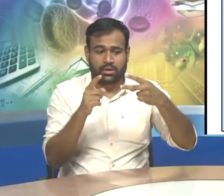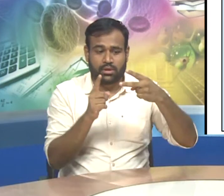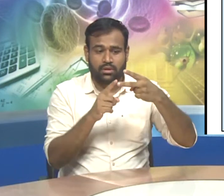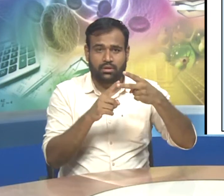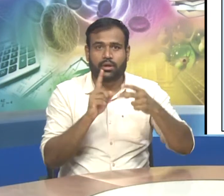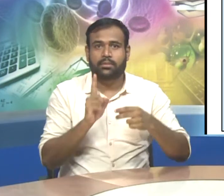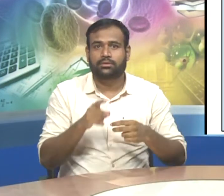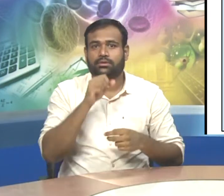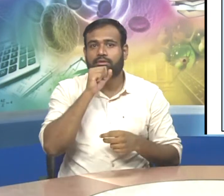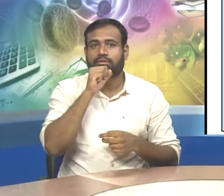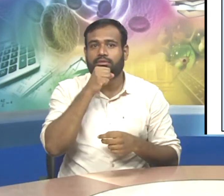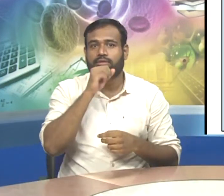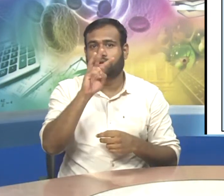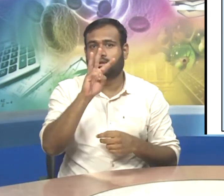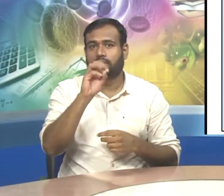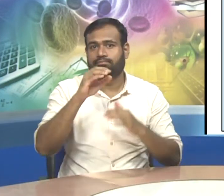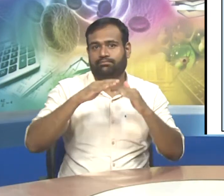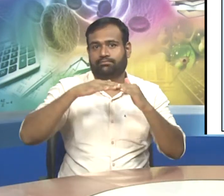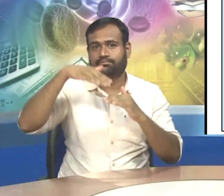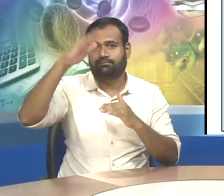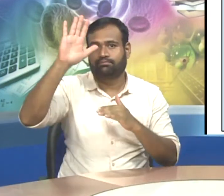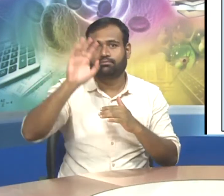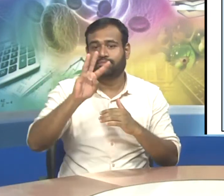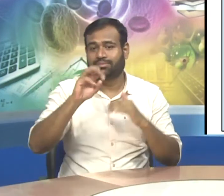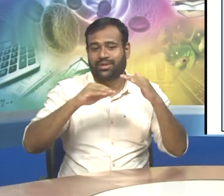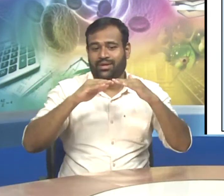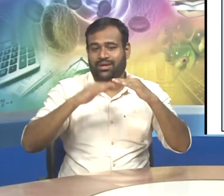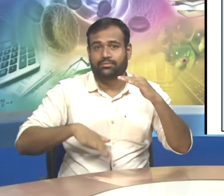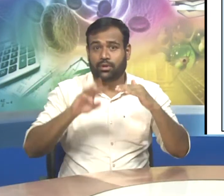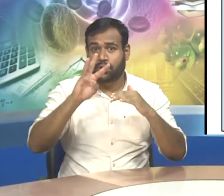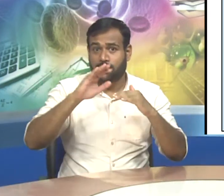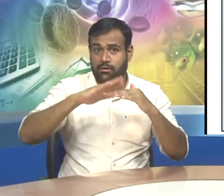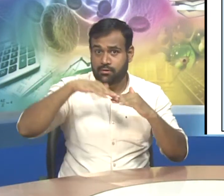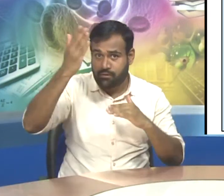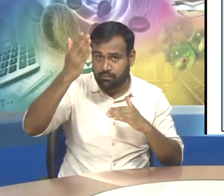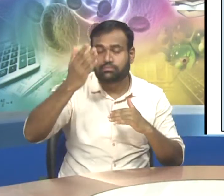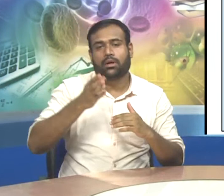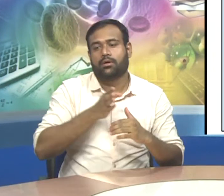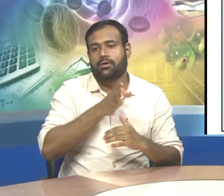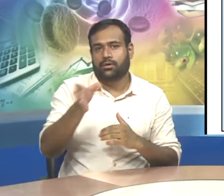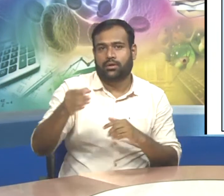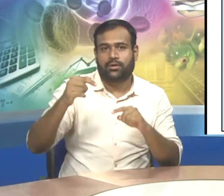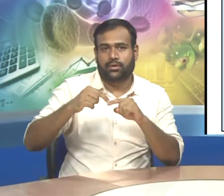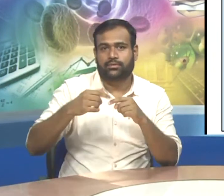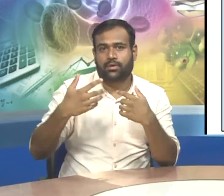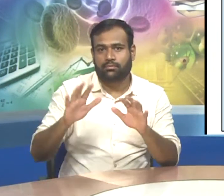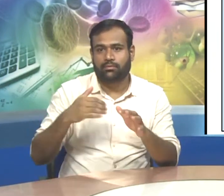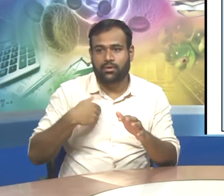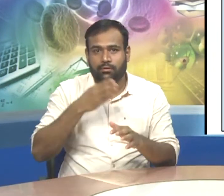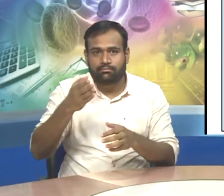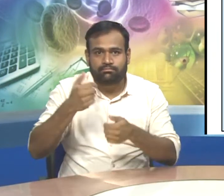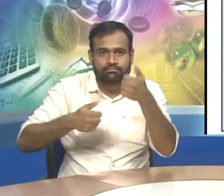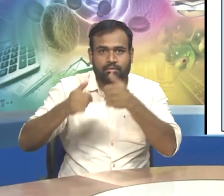Council, the person needs to be citizen of India.